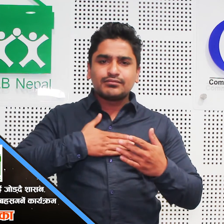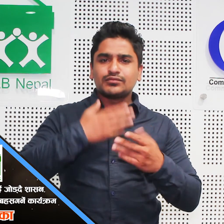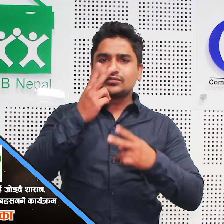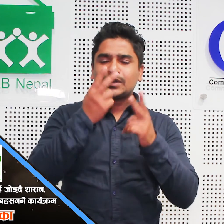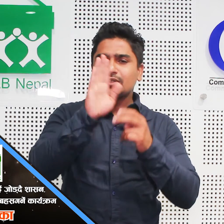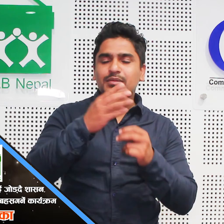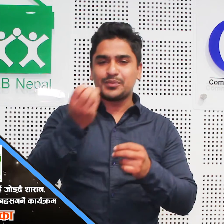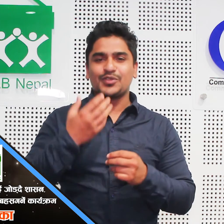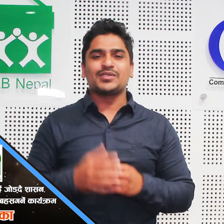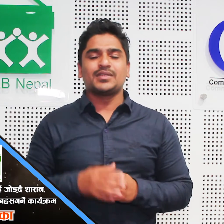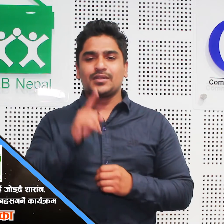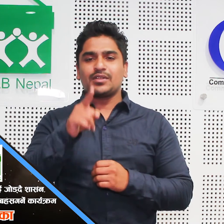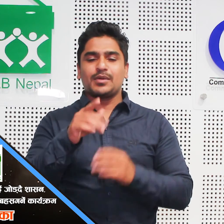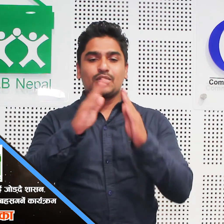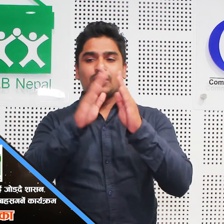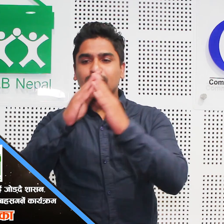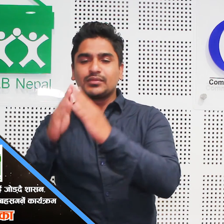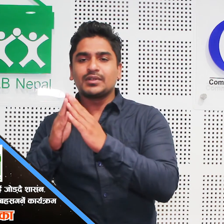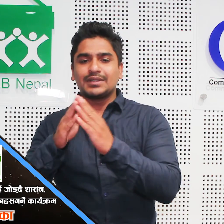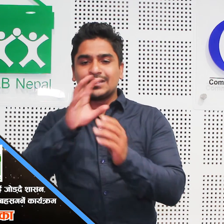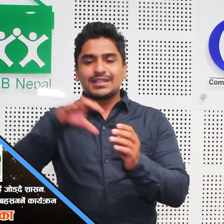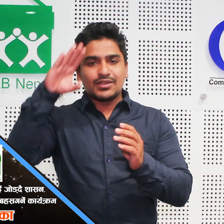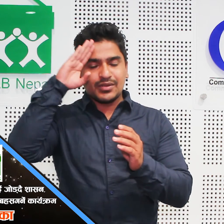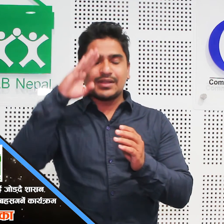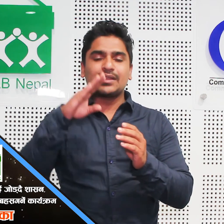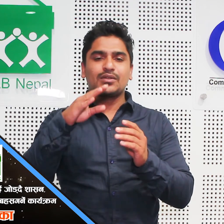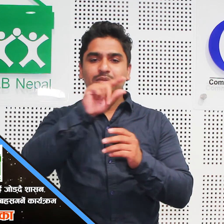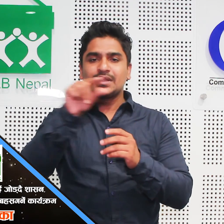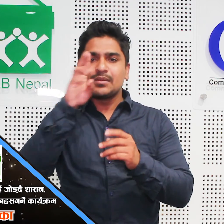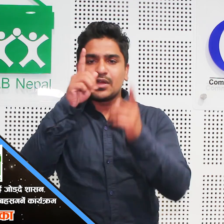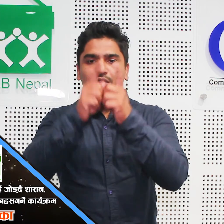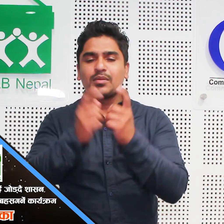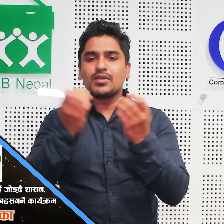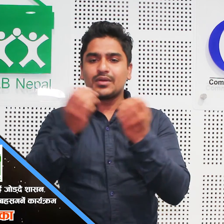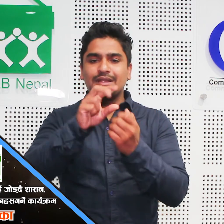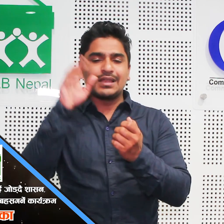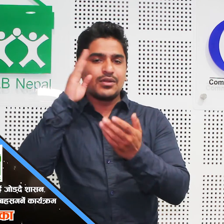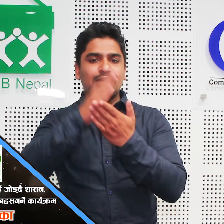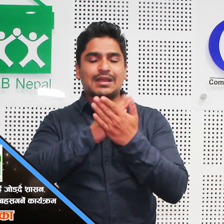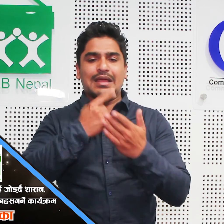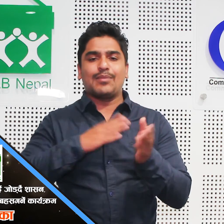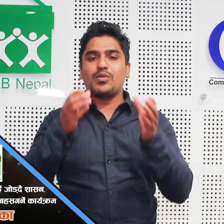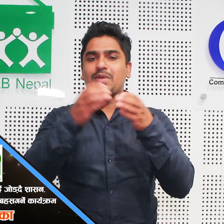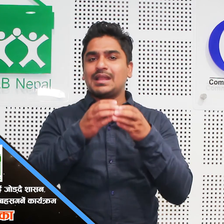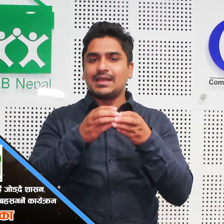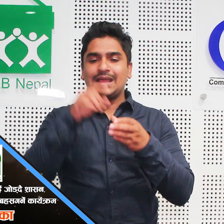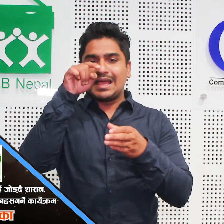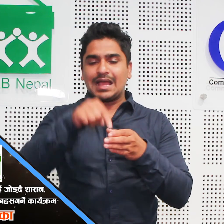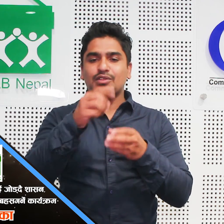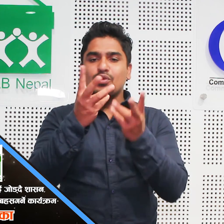भए भन्नुहोस् है। तपाईँकै घर दैलोको स्थानीय सरकारको सवालमा छलफल गर्ने रेडियो कार्यक्रम हाम्रो पालिकाको आजको अङ्कबाट